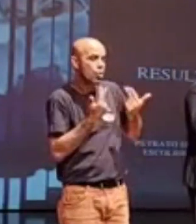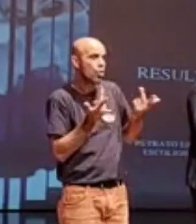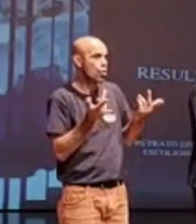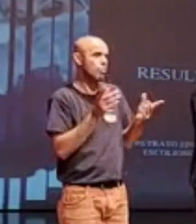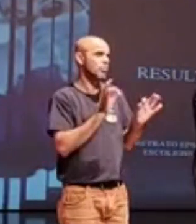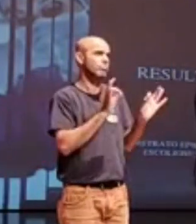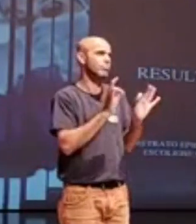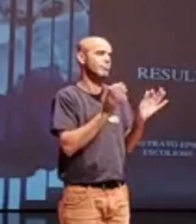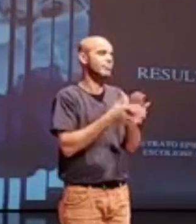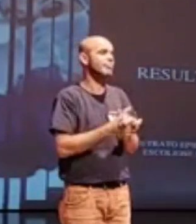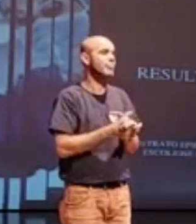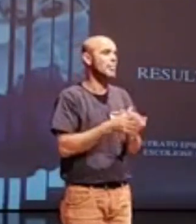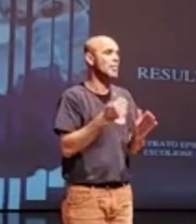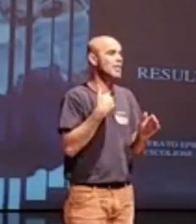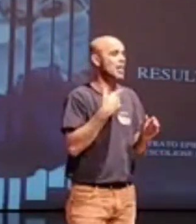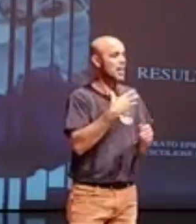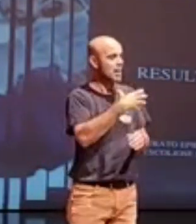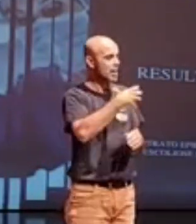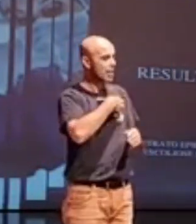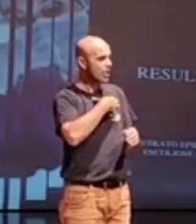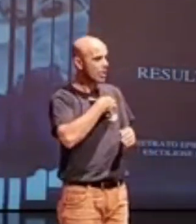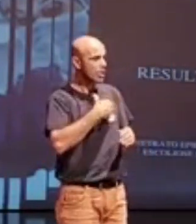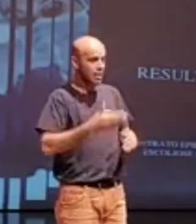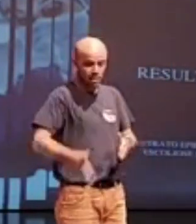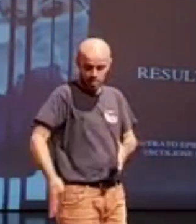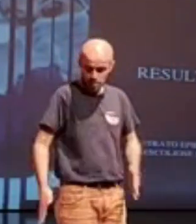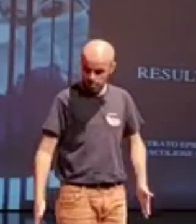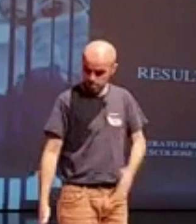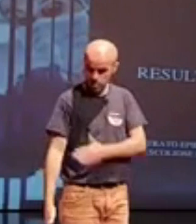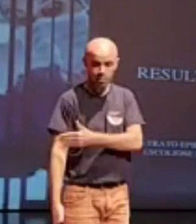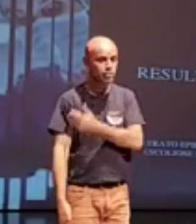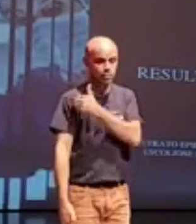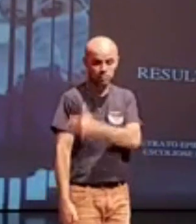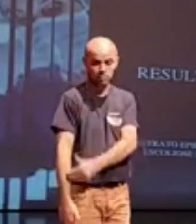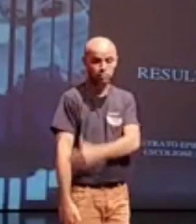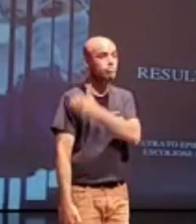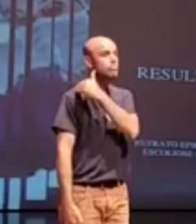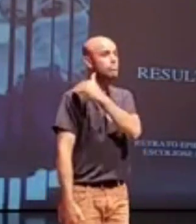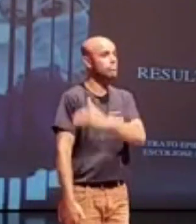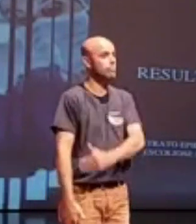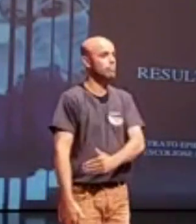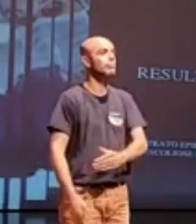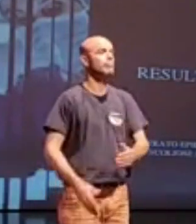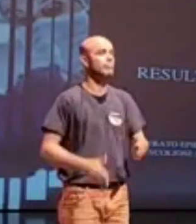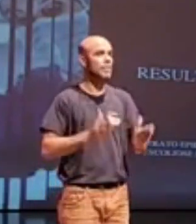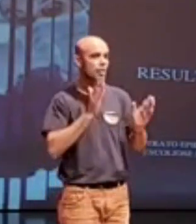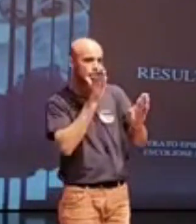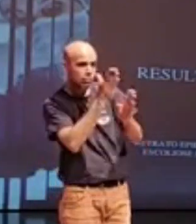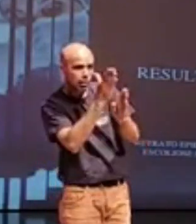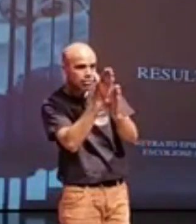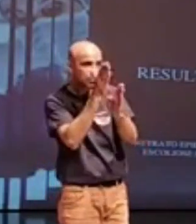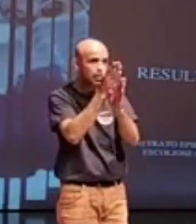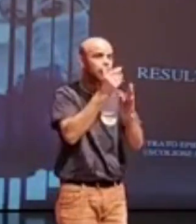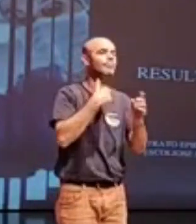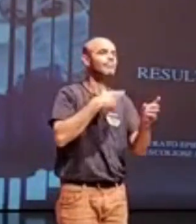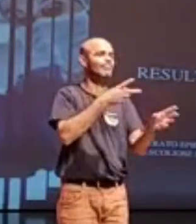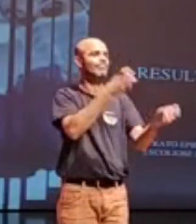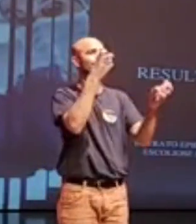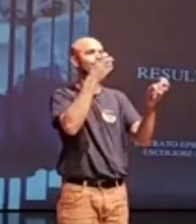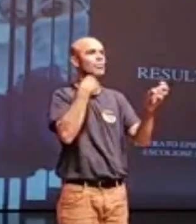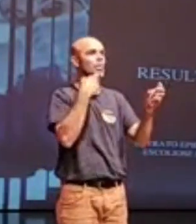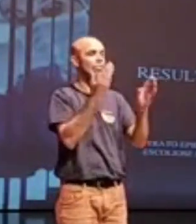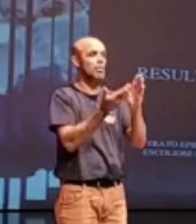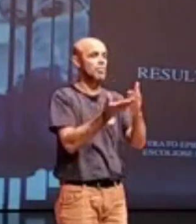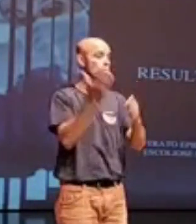autor, né? É a parte entre o braço e o antebraço e o flanco aqui da região medial. Então, quando você vê de costas